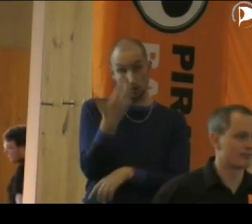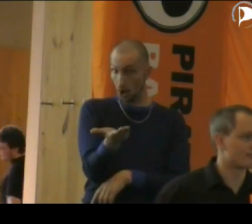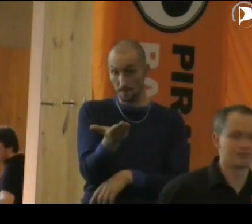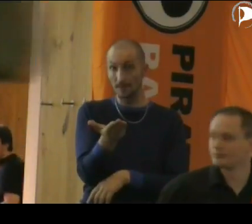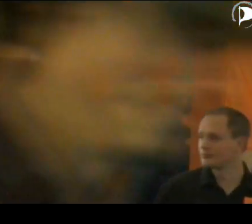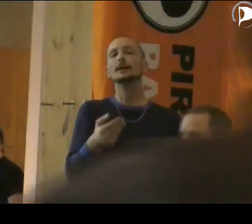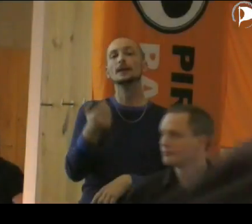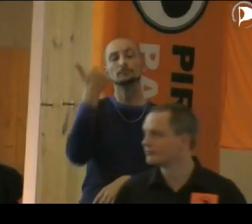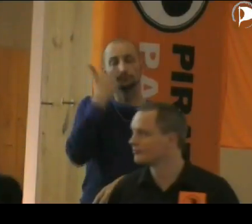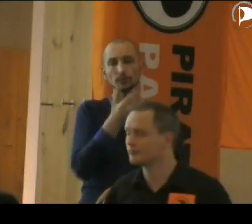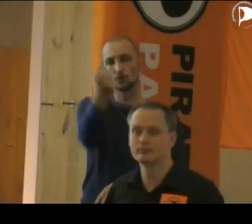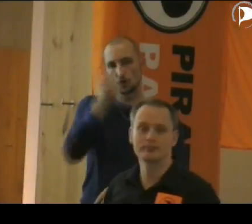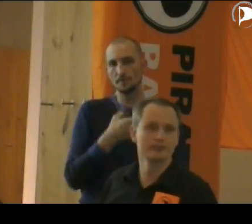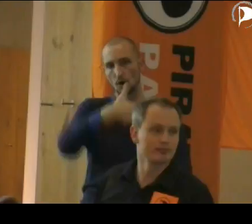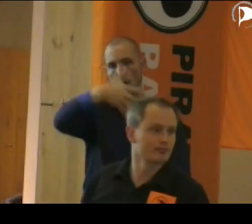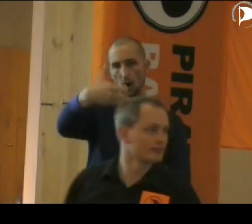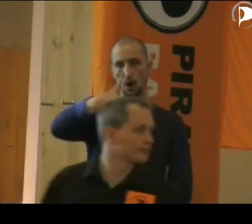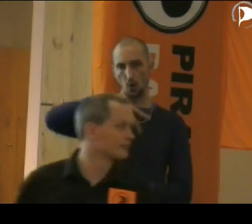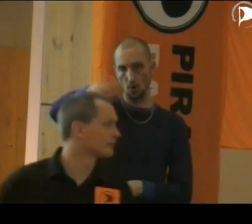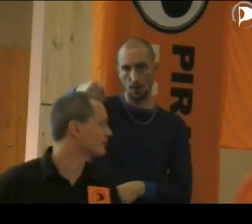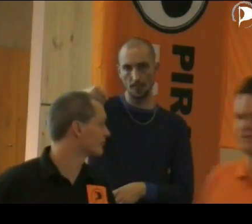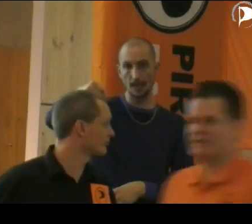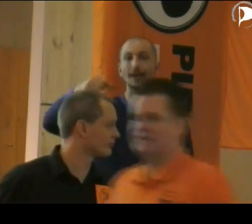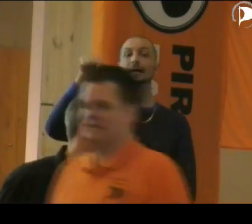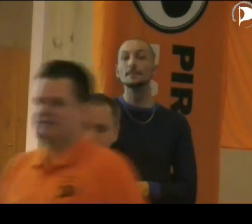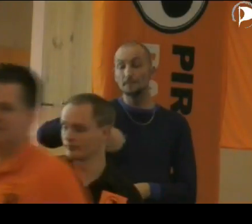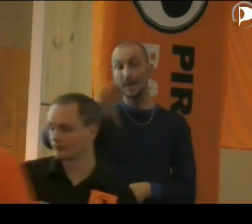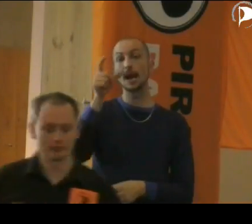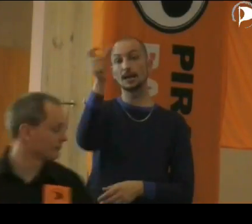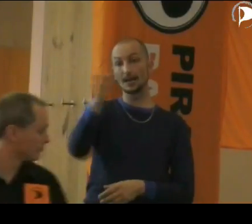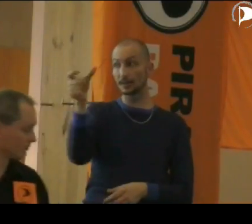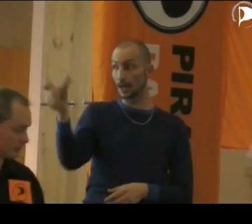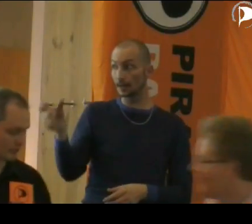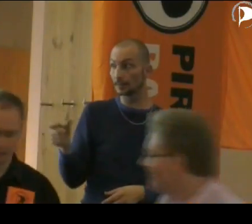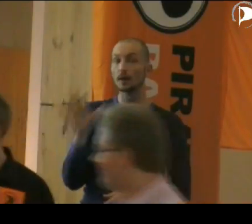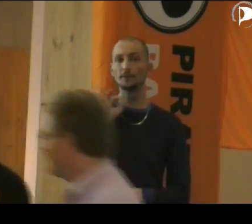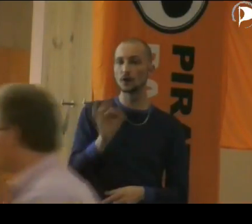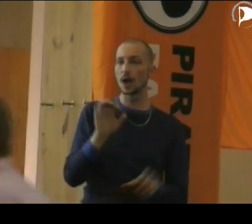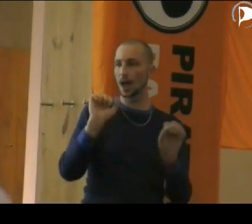und gibt es weitere kandidaten für das amt